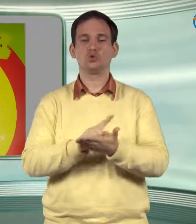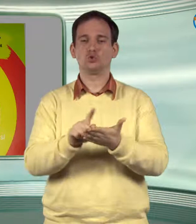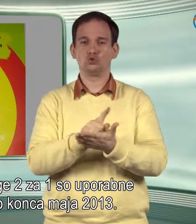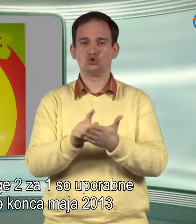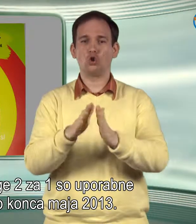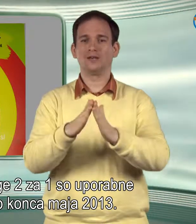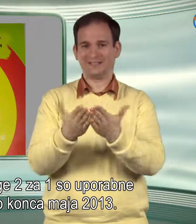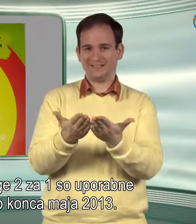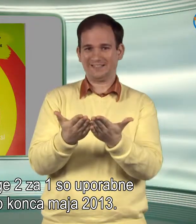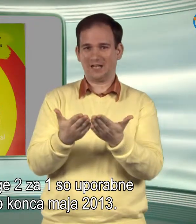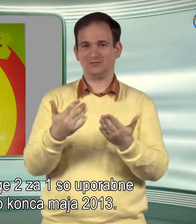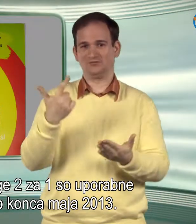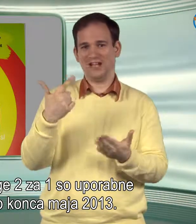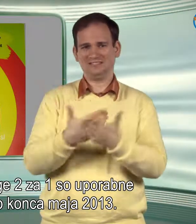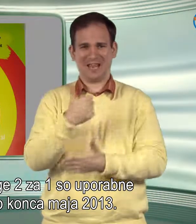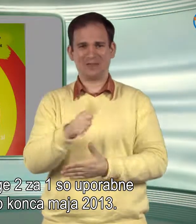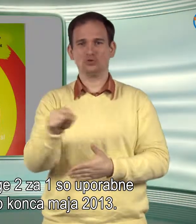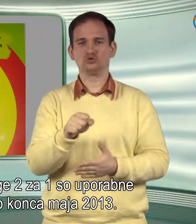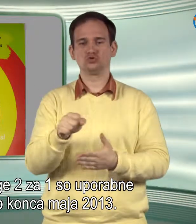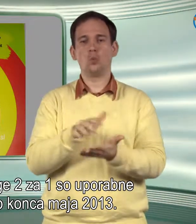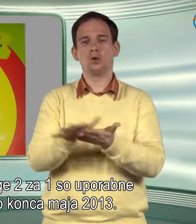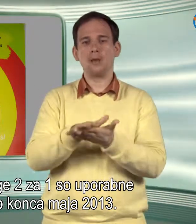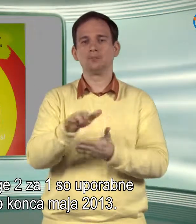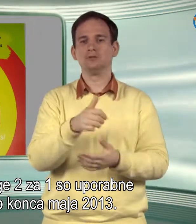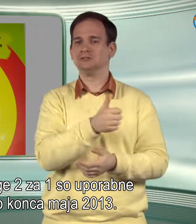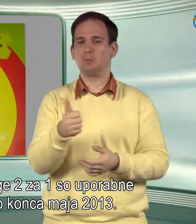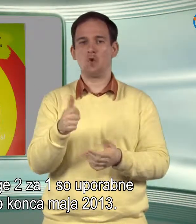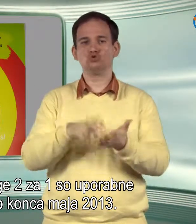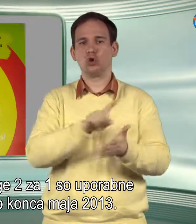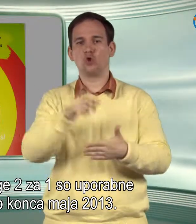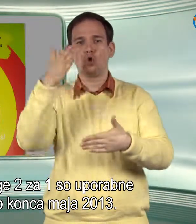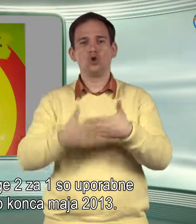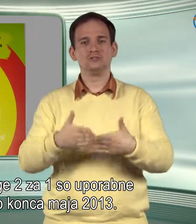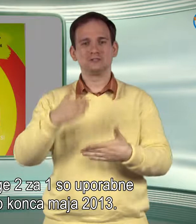Trenutne knjige 2 za 1 so uporabne samo še do konca maja 2013.